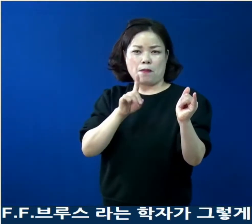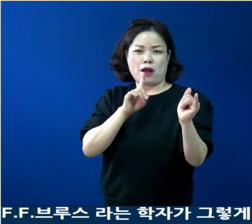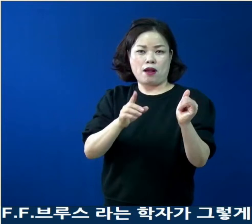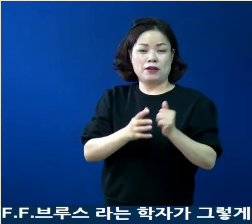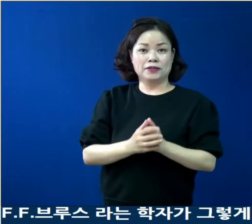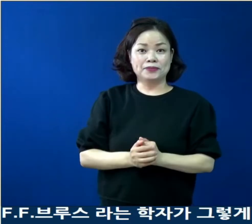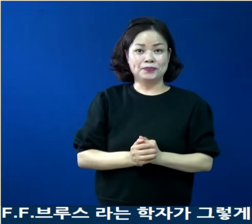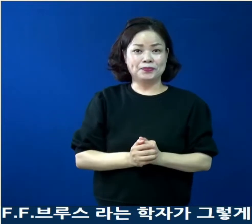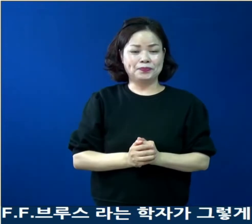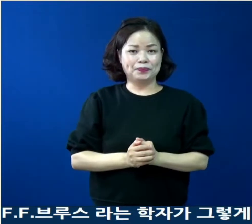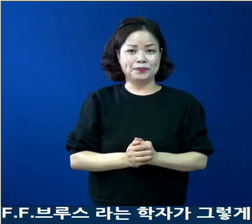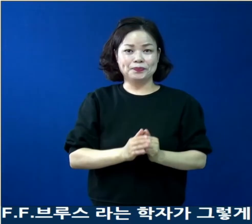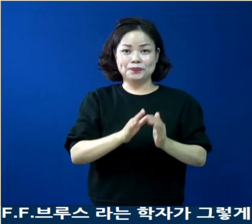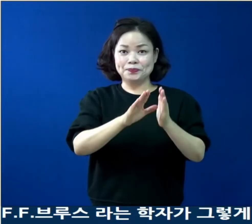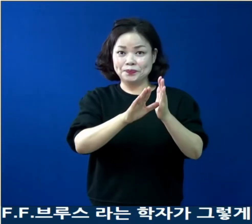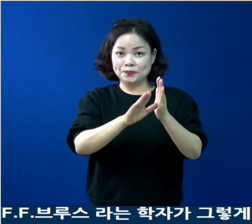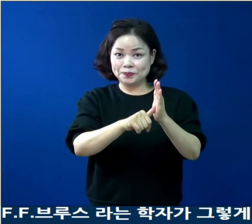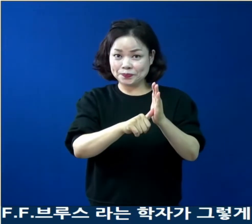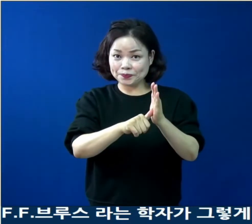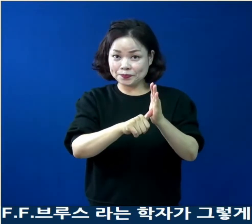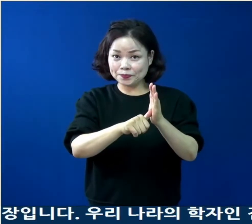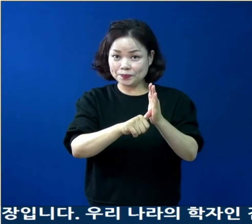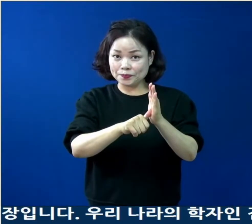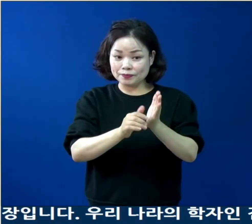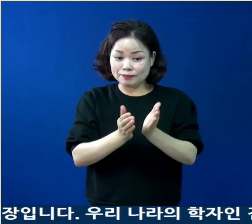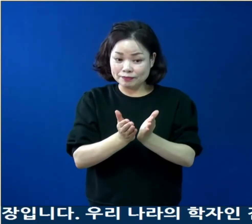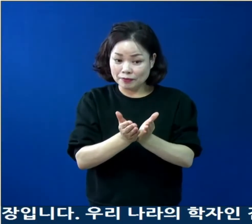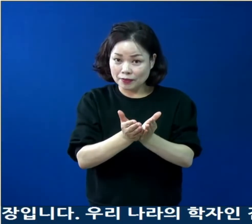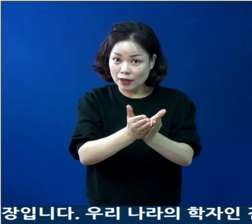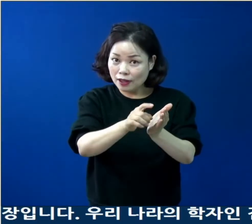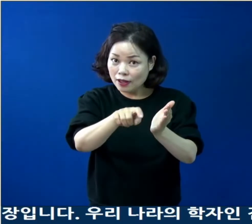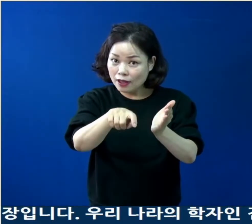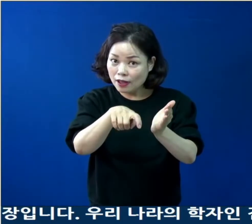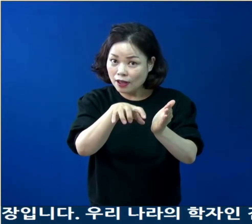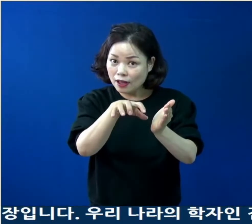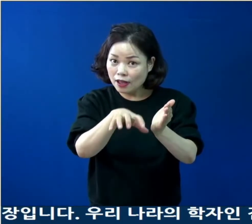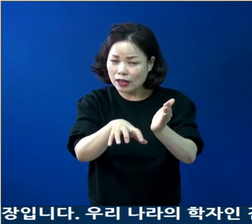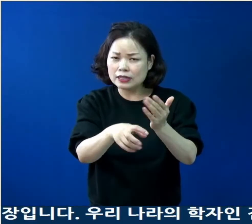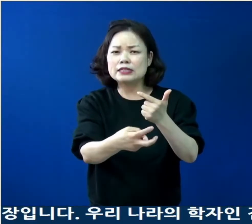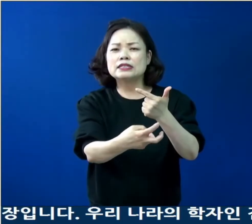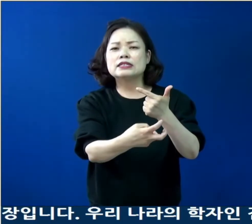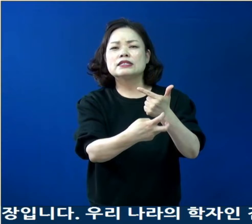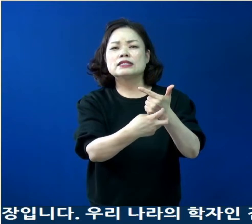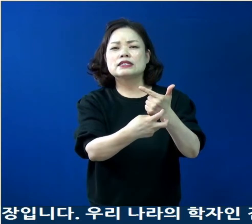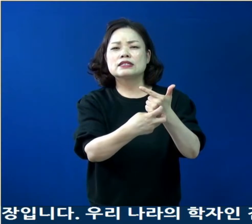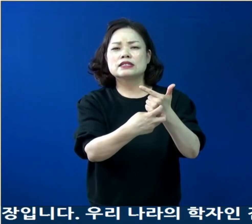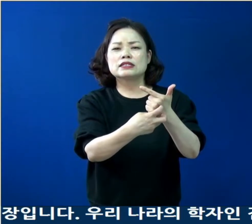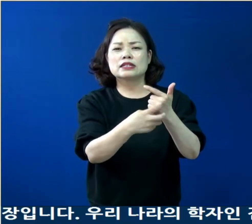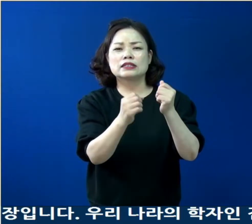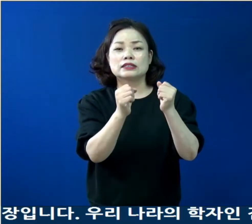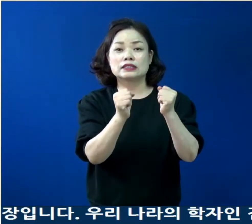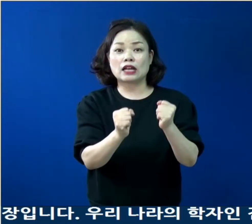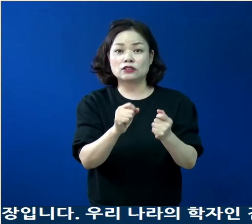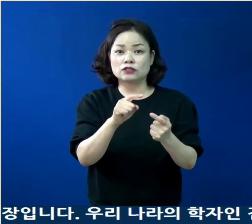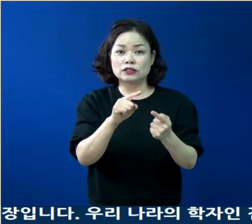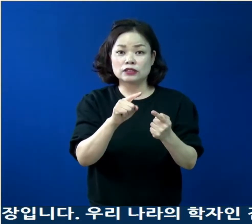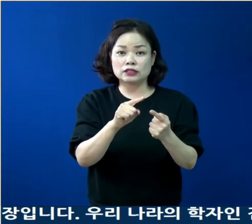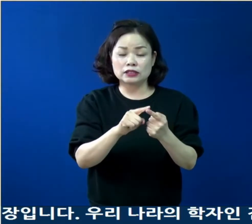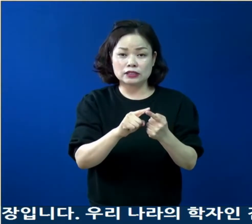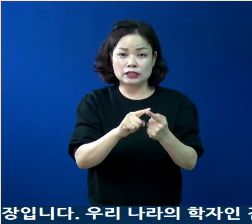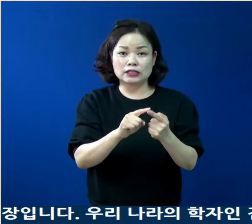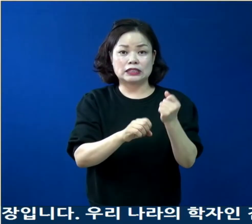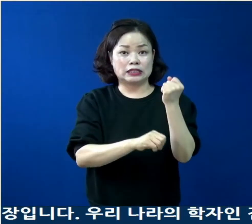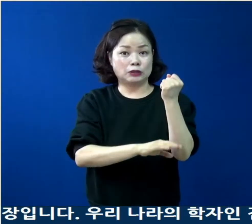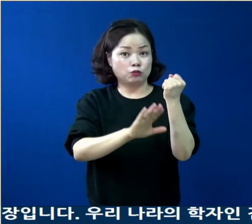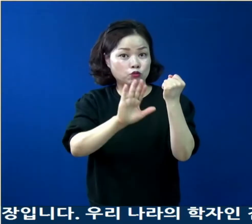했냐면, 당시의 지중해 배 속에는 의사가 상주하는 것이